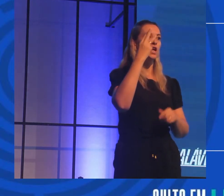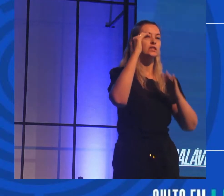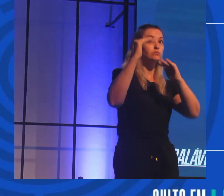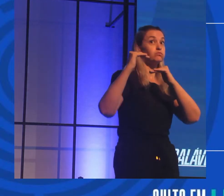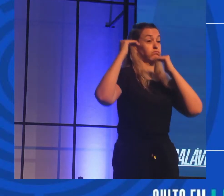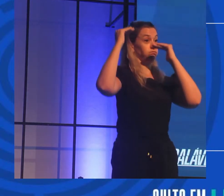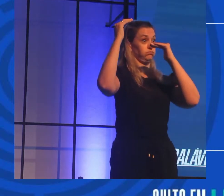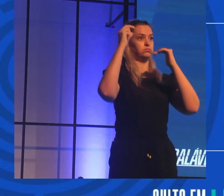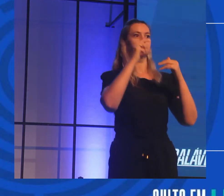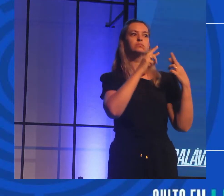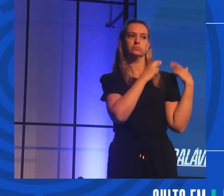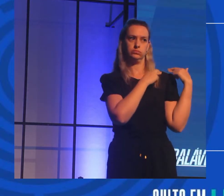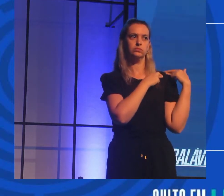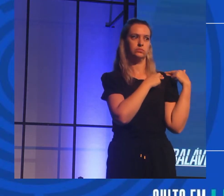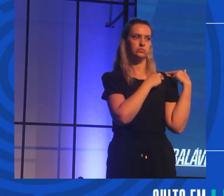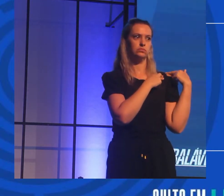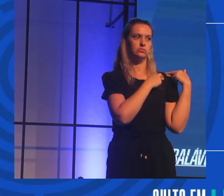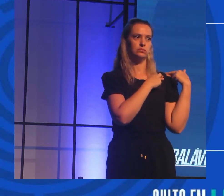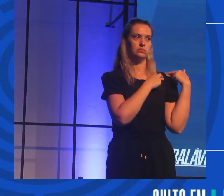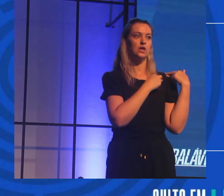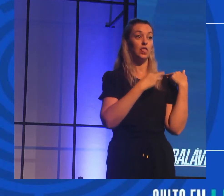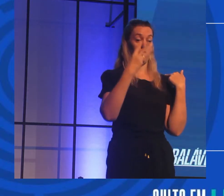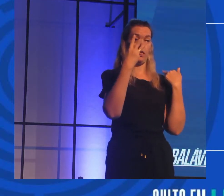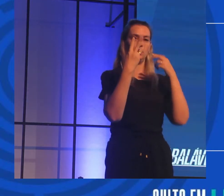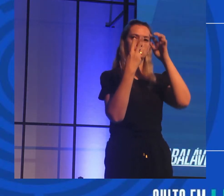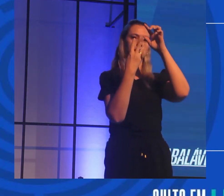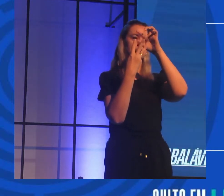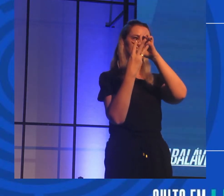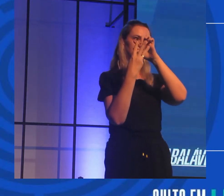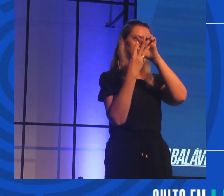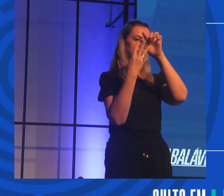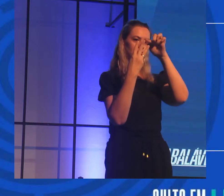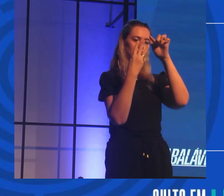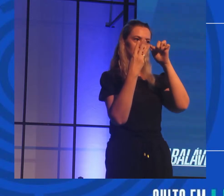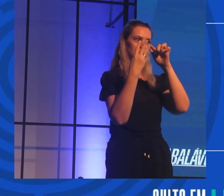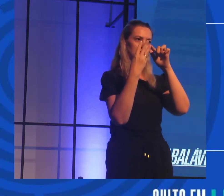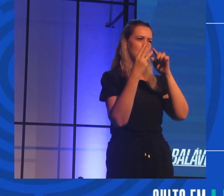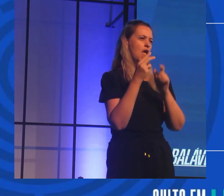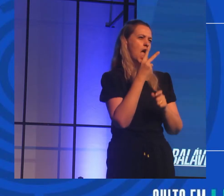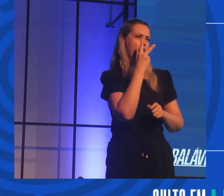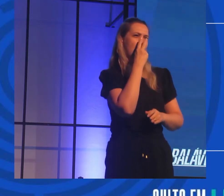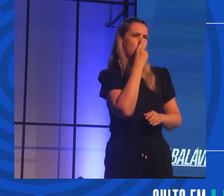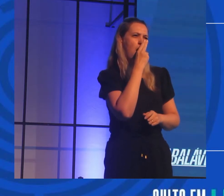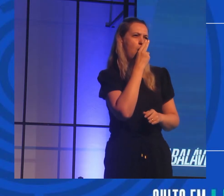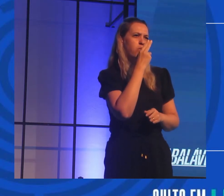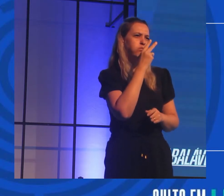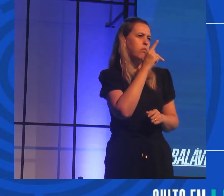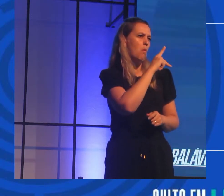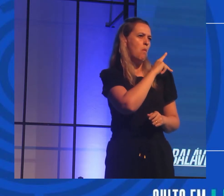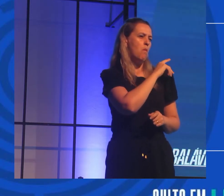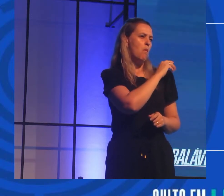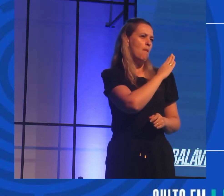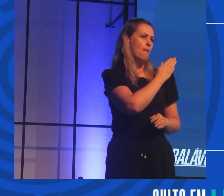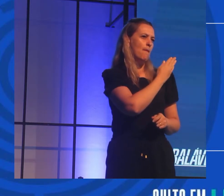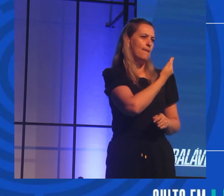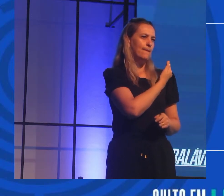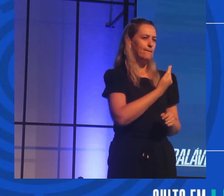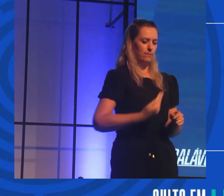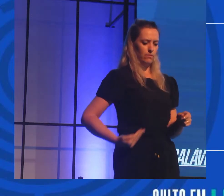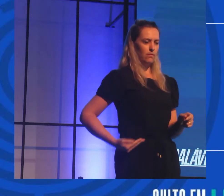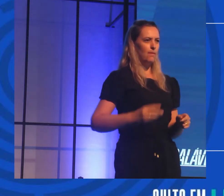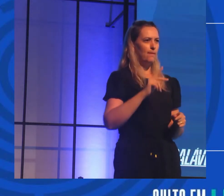cargo a mais. Não, aqui é como se fosse 3 presidentes dentro de um império, certo? Era um alto nível, um alto